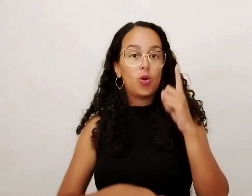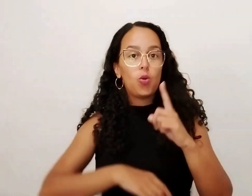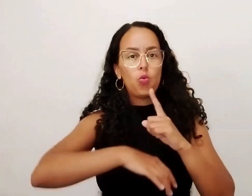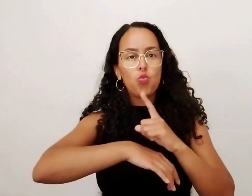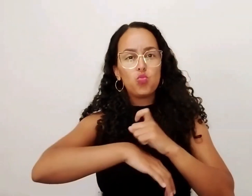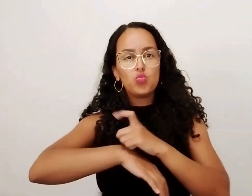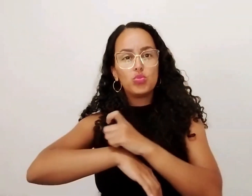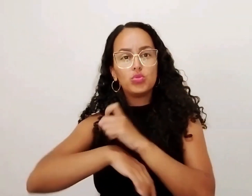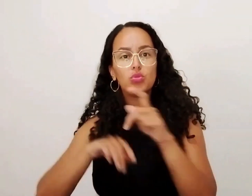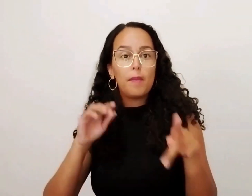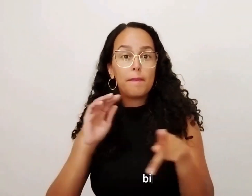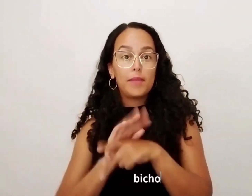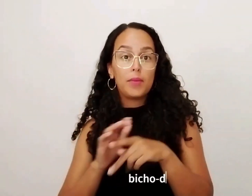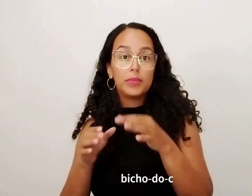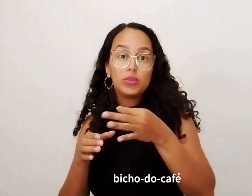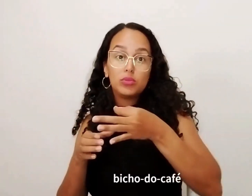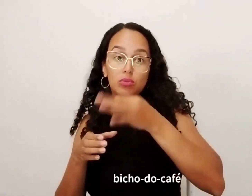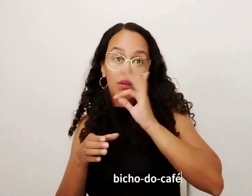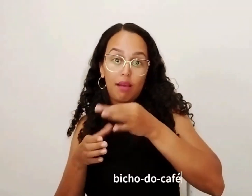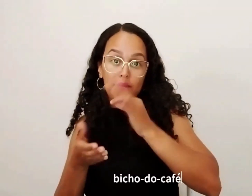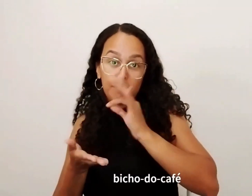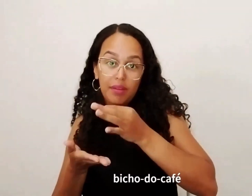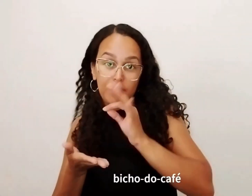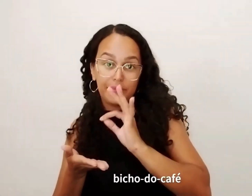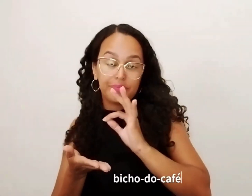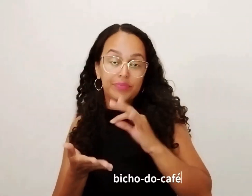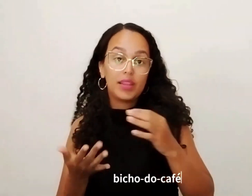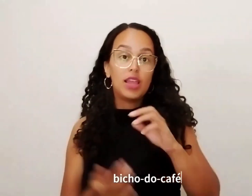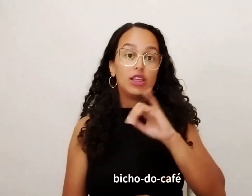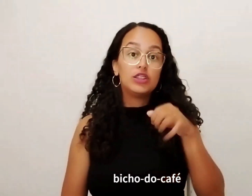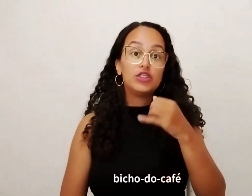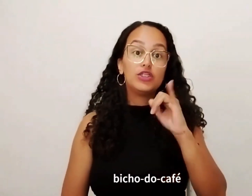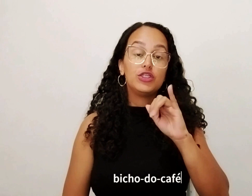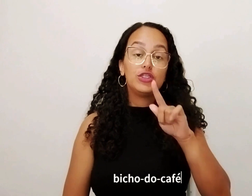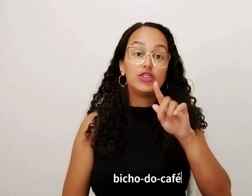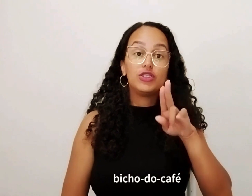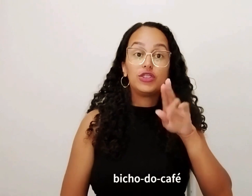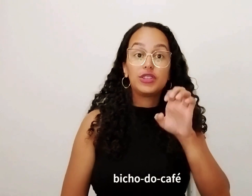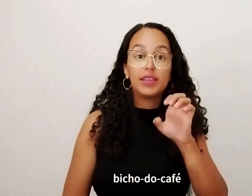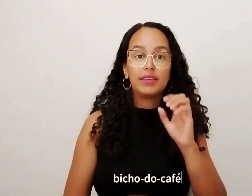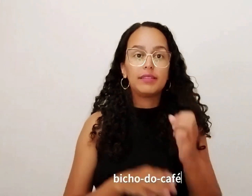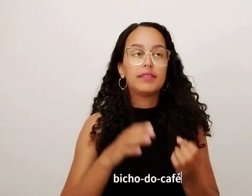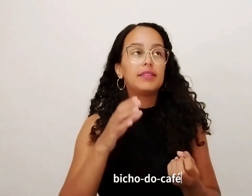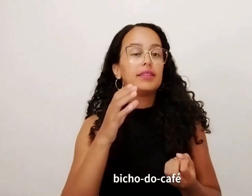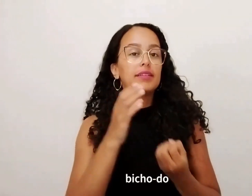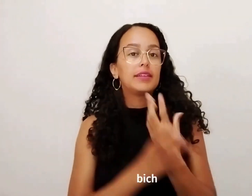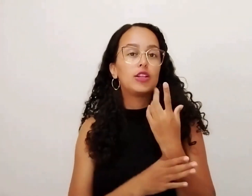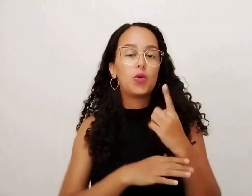e Macunaíma, o futebol. 3 pragas.